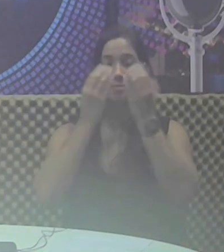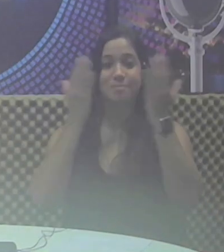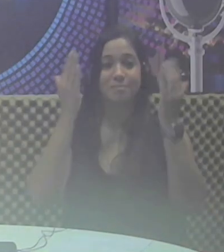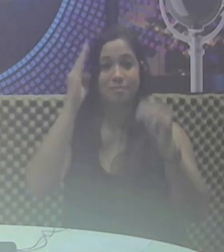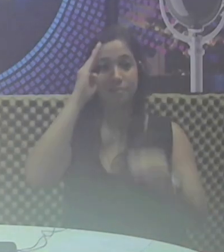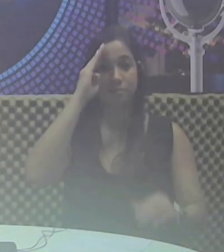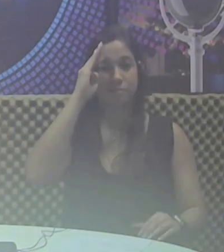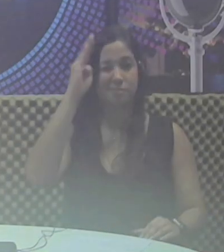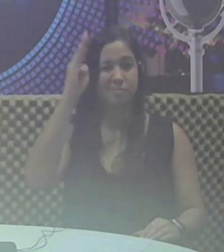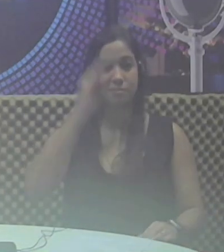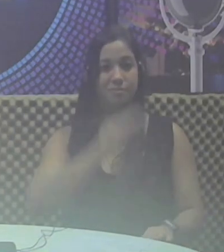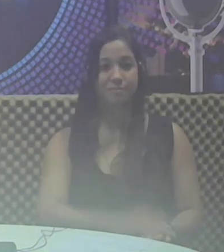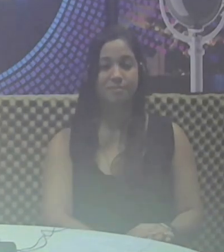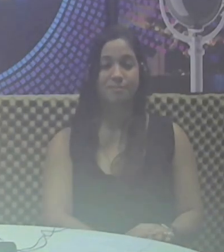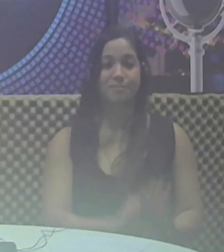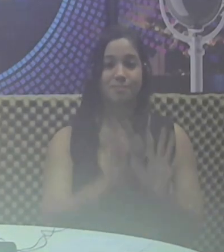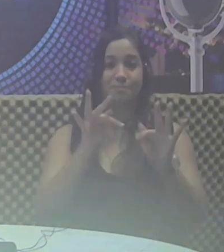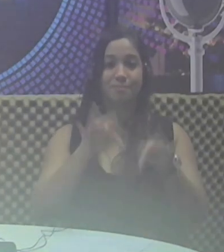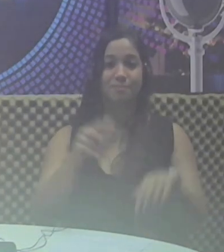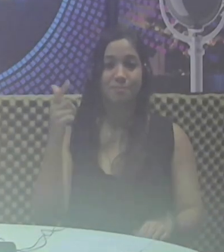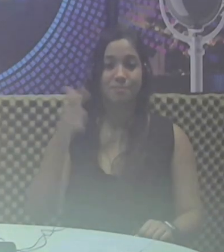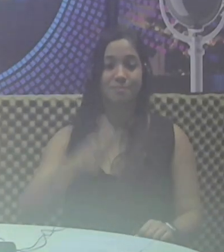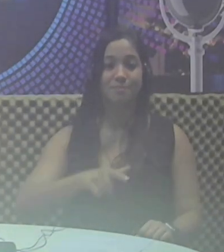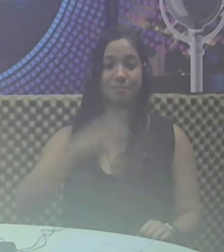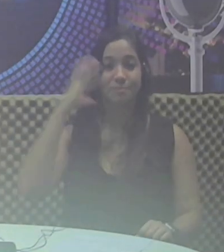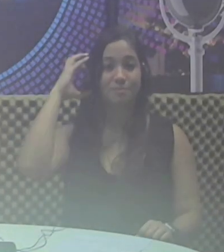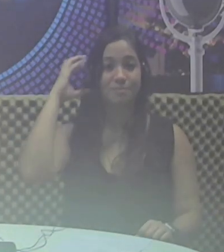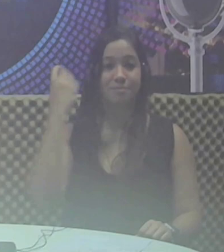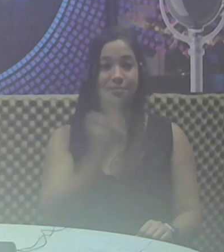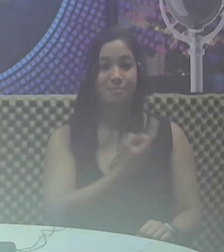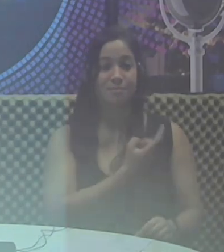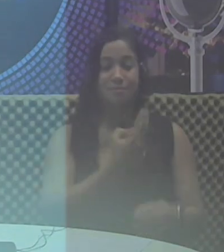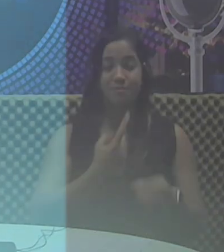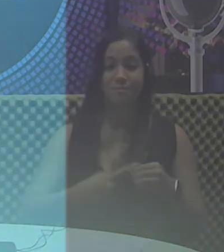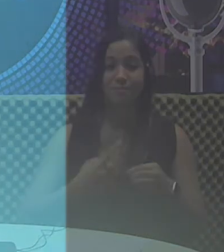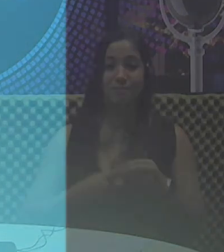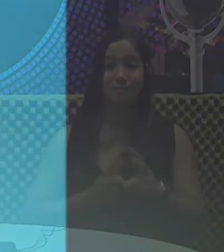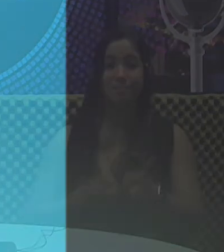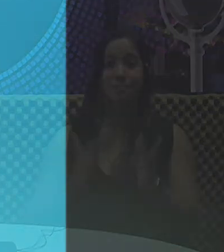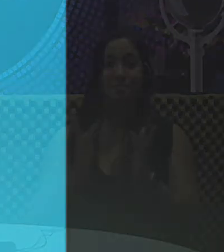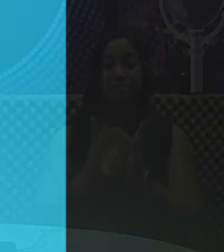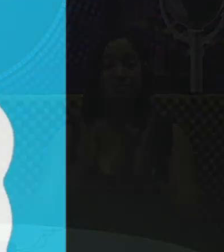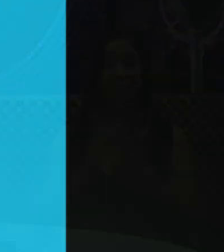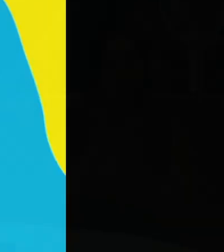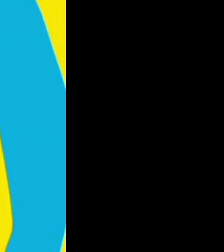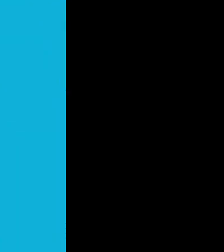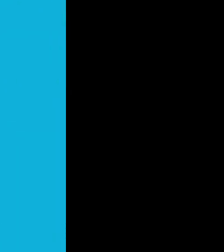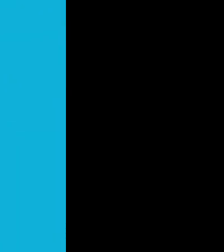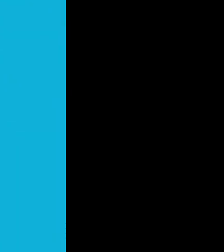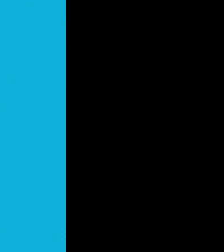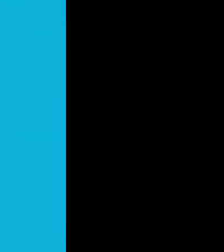bem. Fica por aqui mais uma edição do programa da Rádio Nossa Cidade.